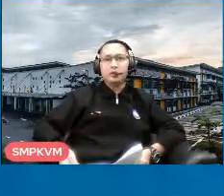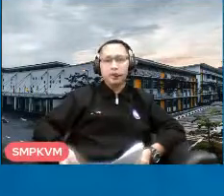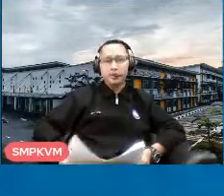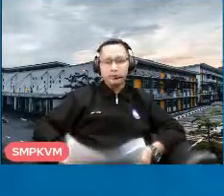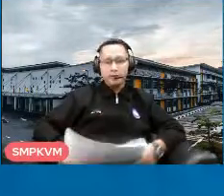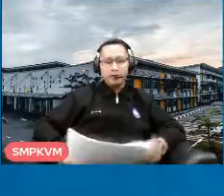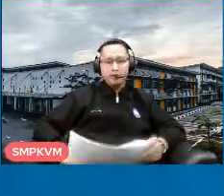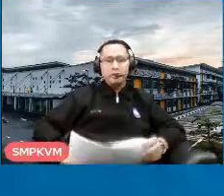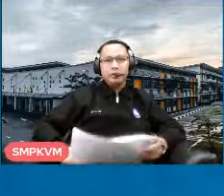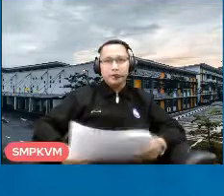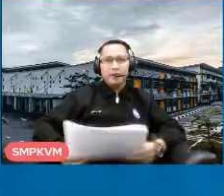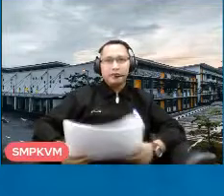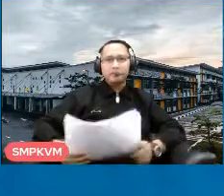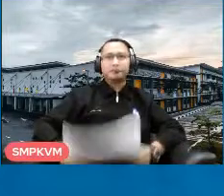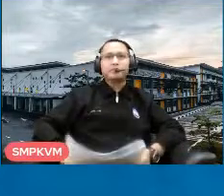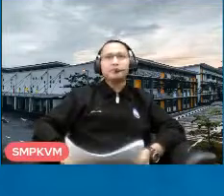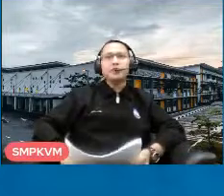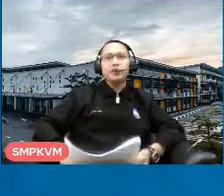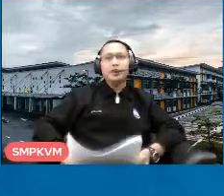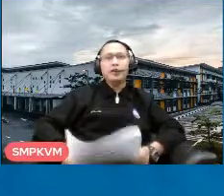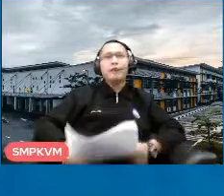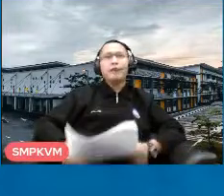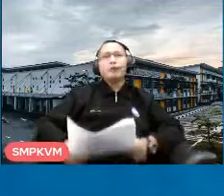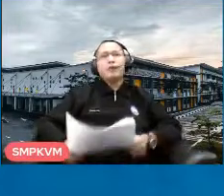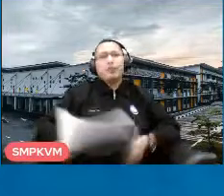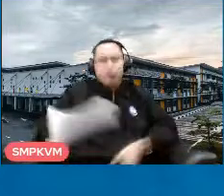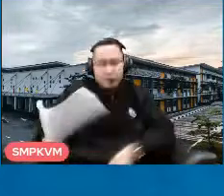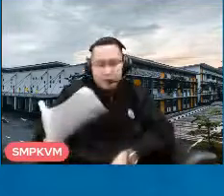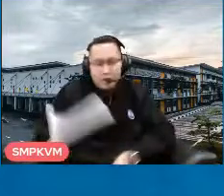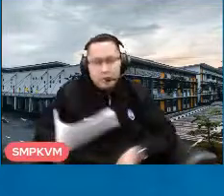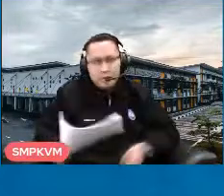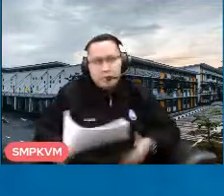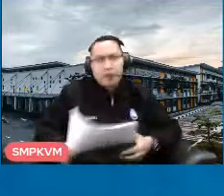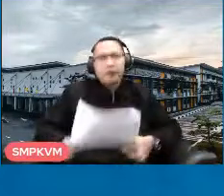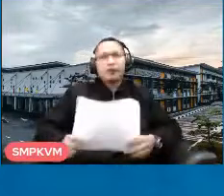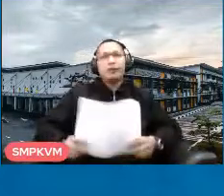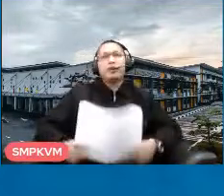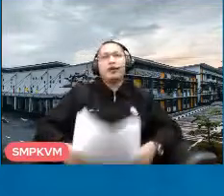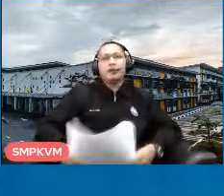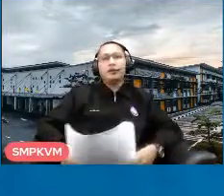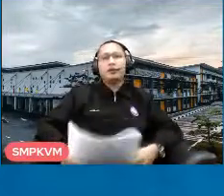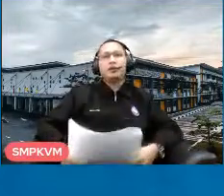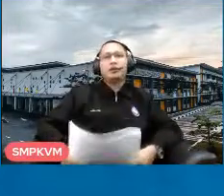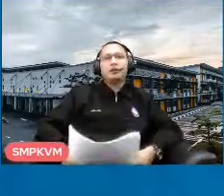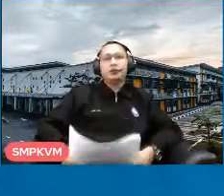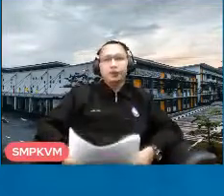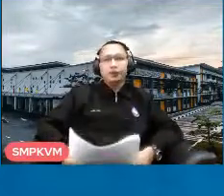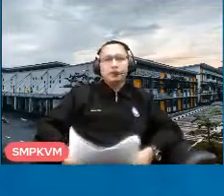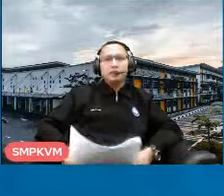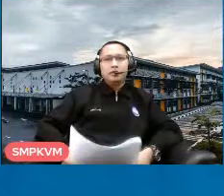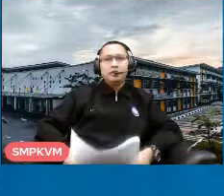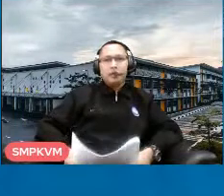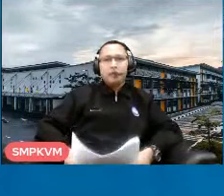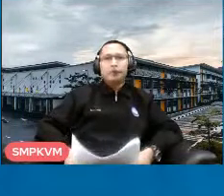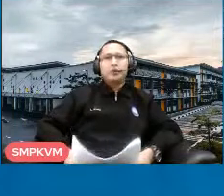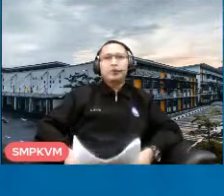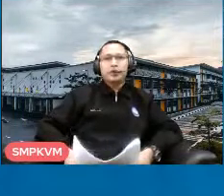oke Dek kek Umar kamu udah tahu udah Wa diasramakan Ah